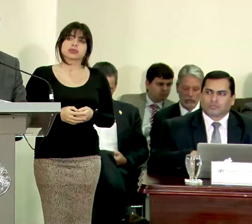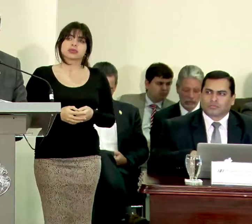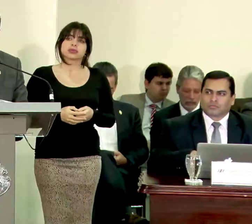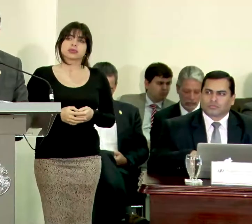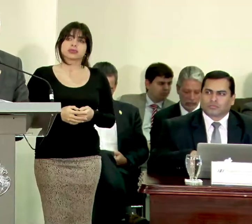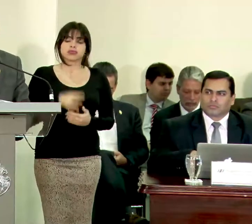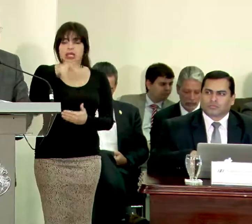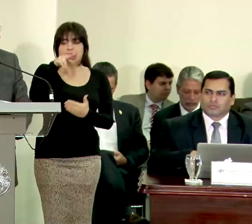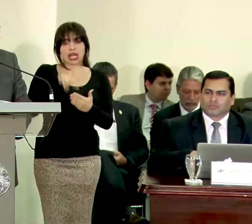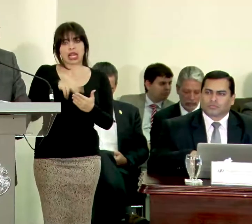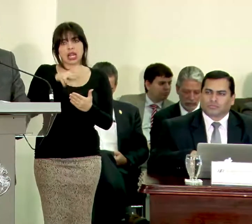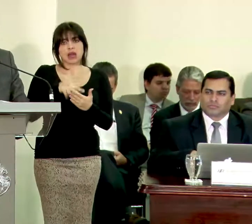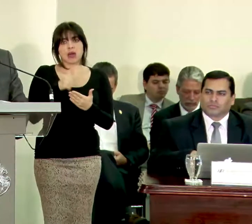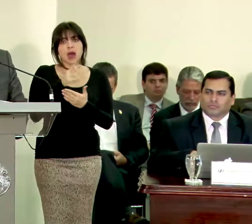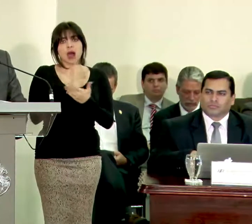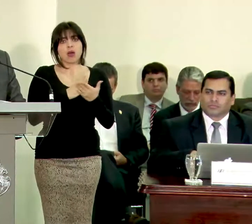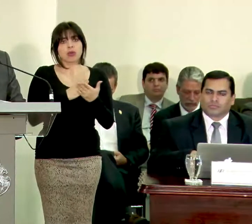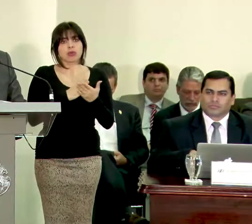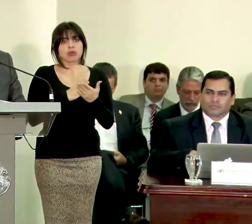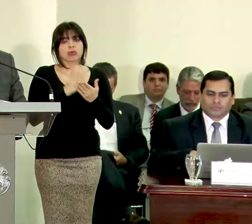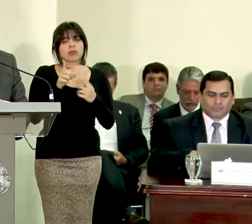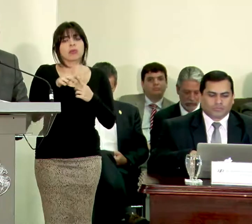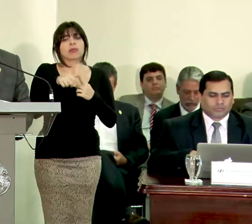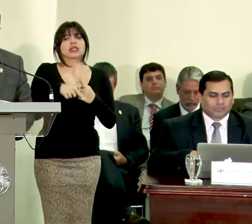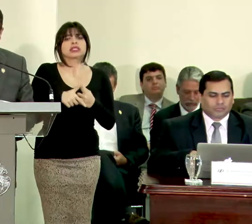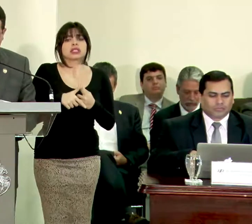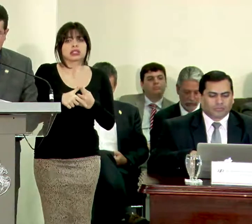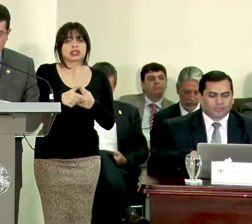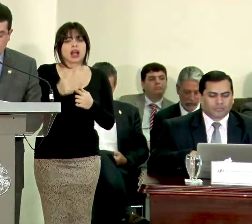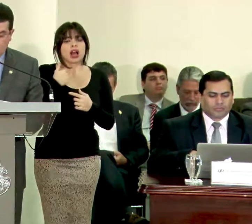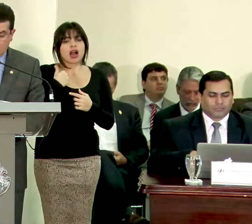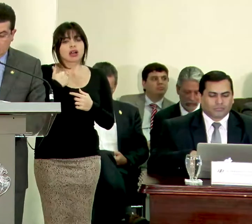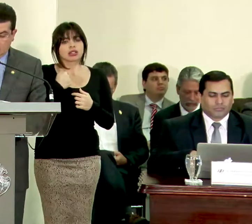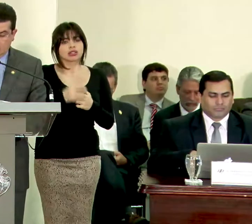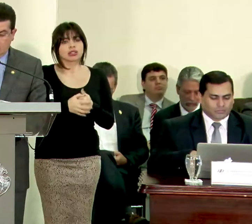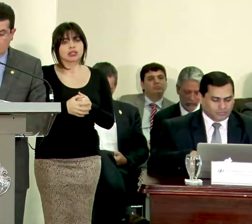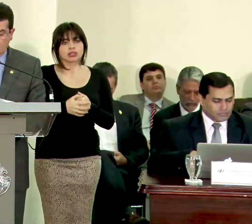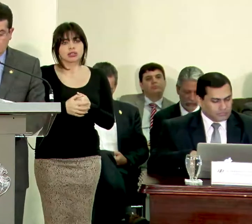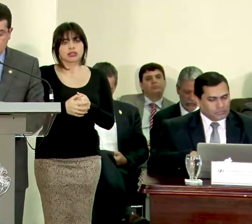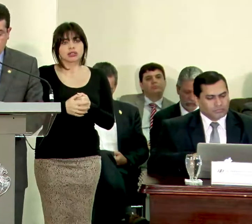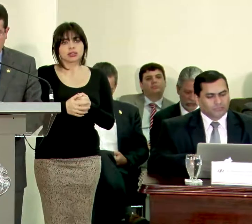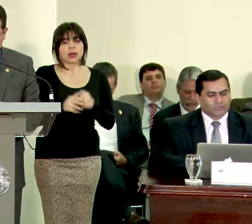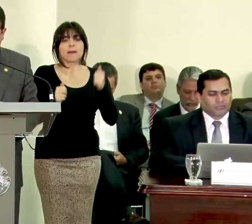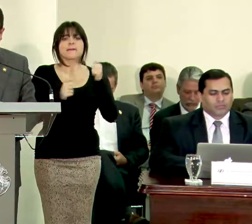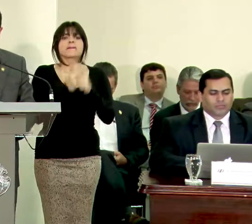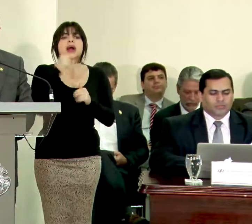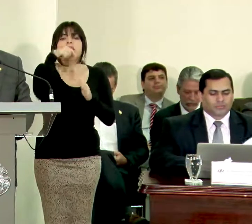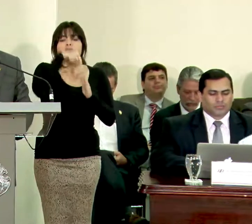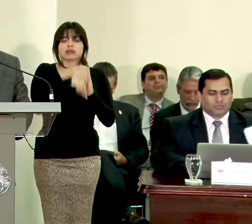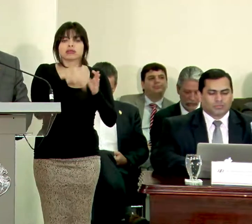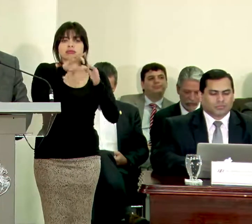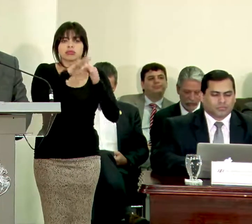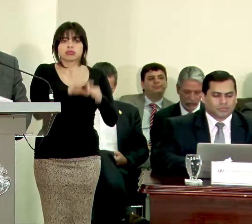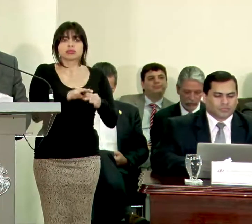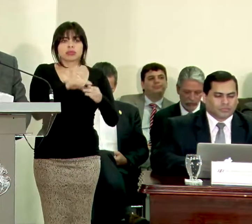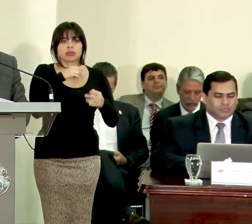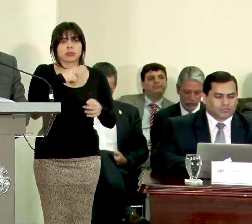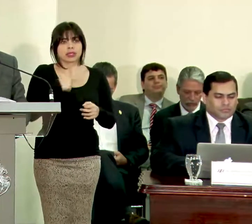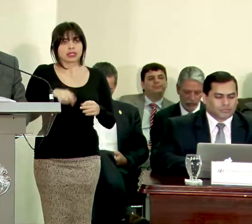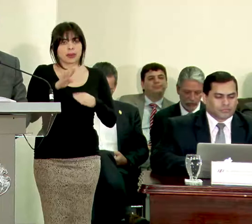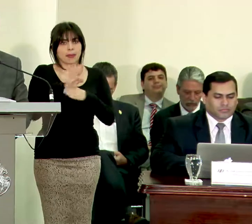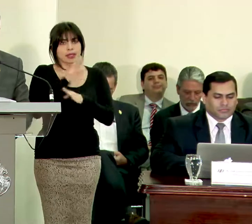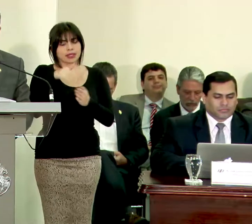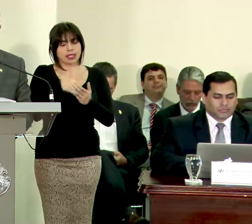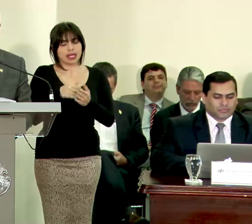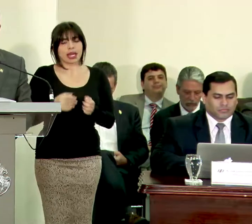Las leo, aunque sin perjuicio de que más tarde haya una mayor profundización de parte del presidente del Banco